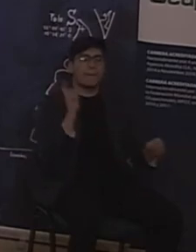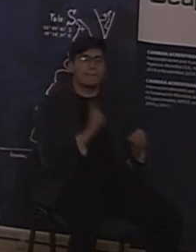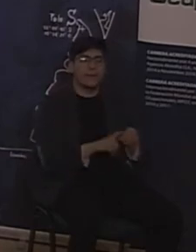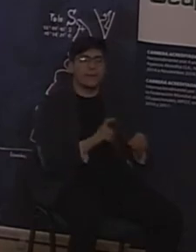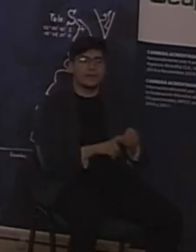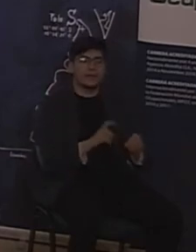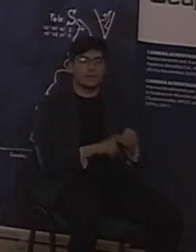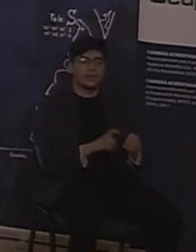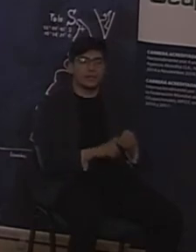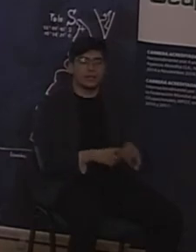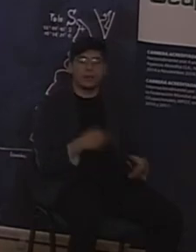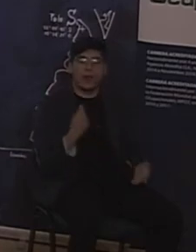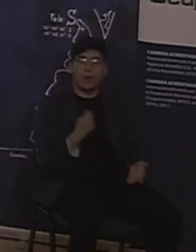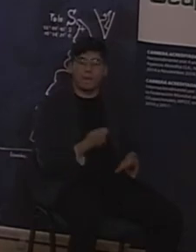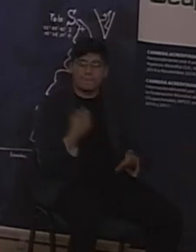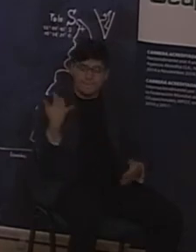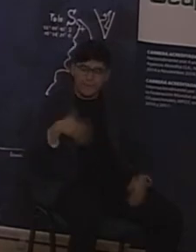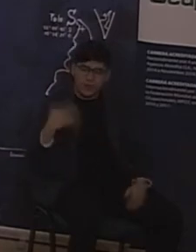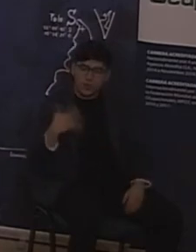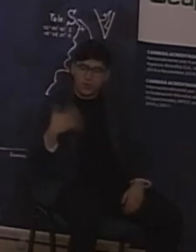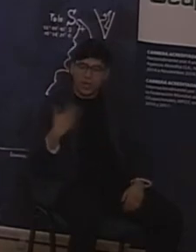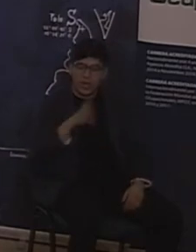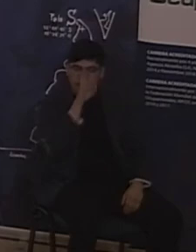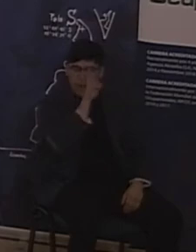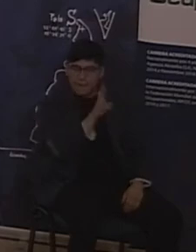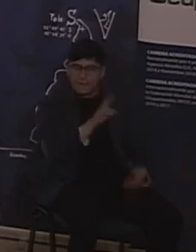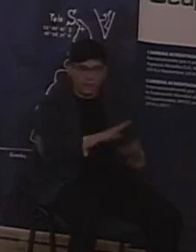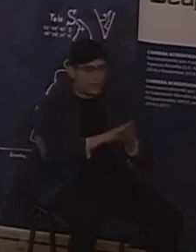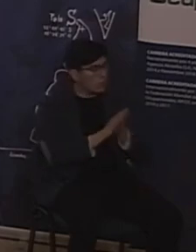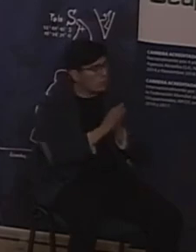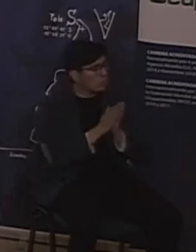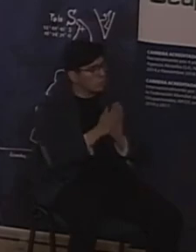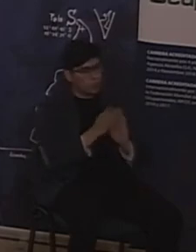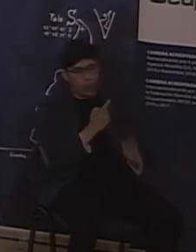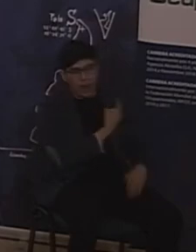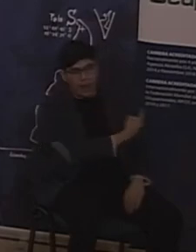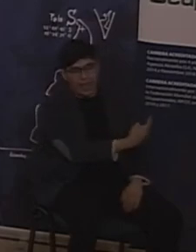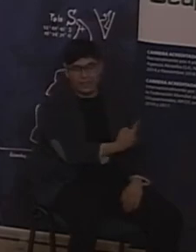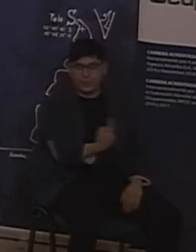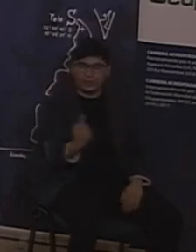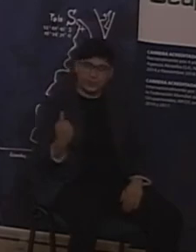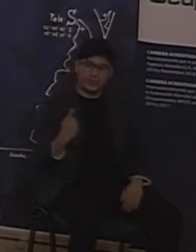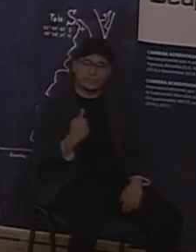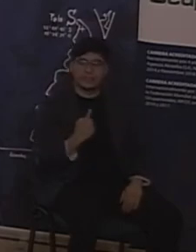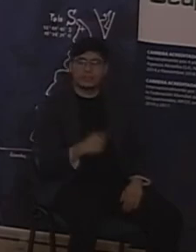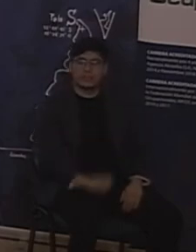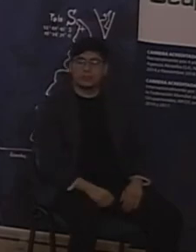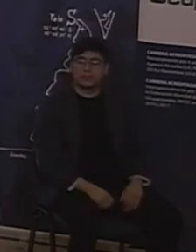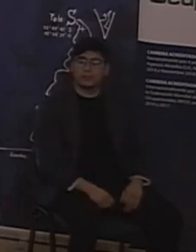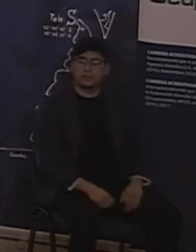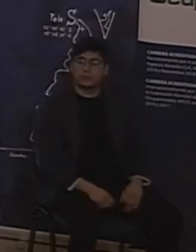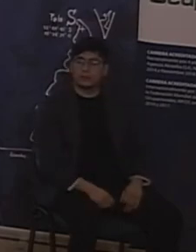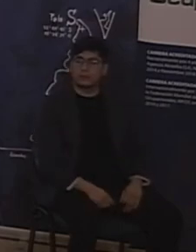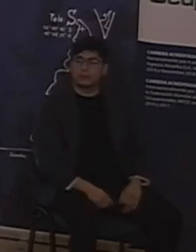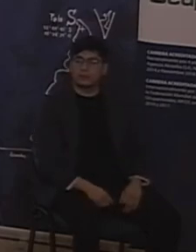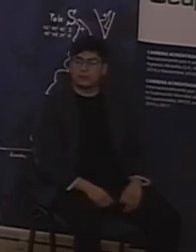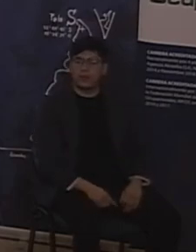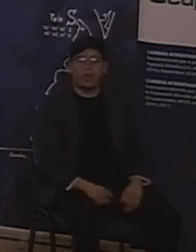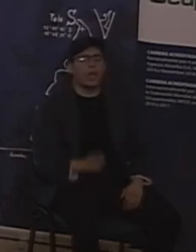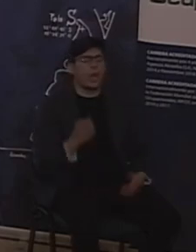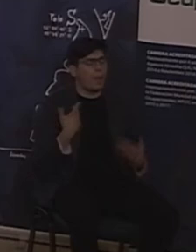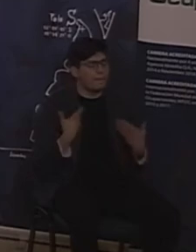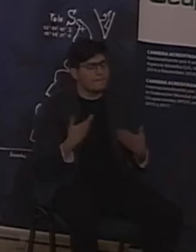respetable por todo el resto de la sociedad y ocurre ocurre